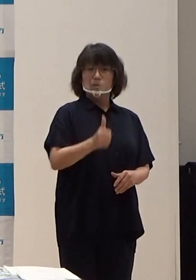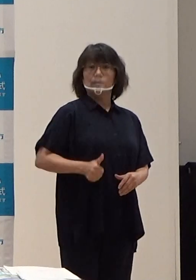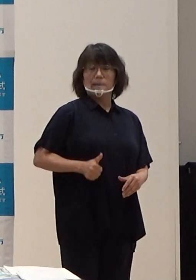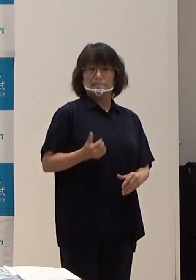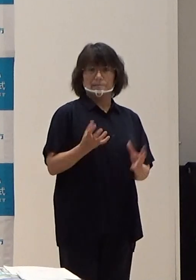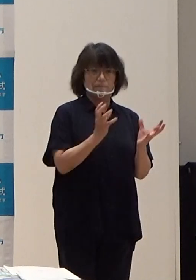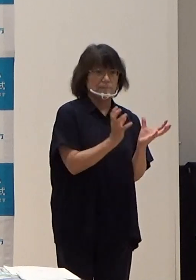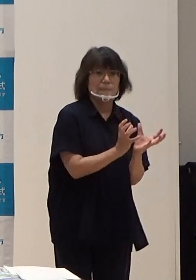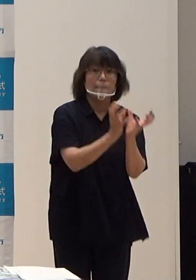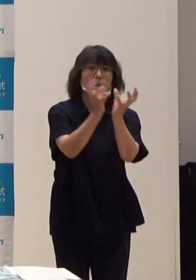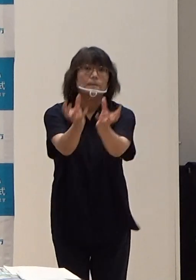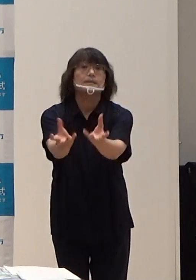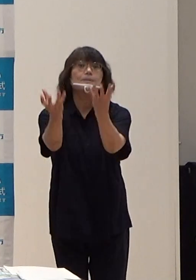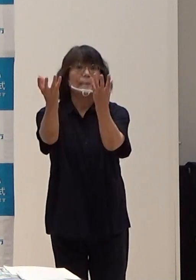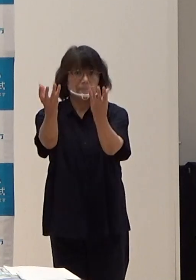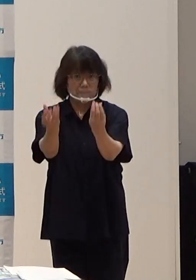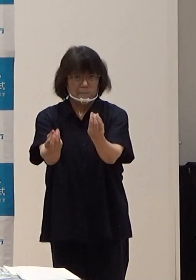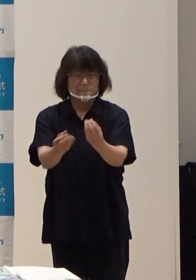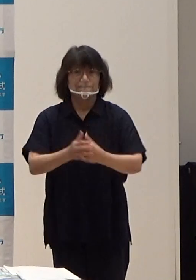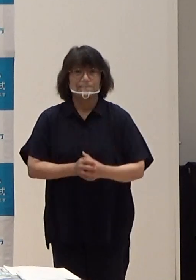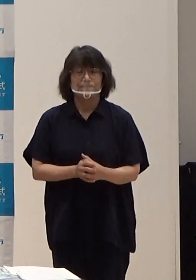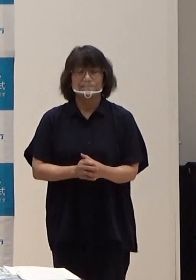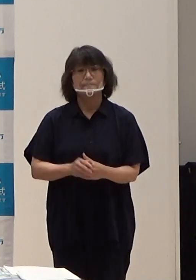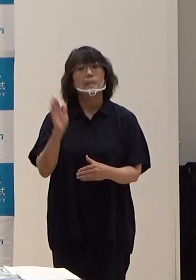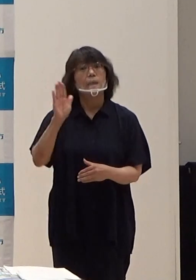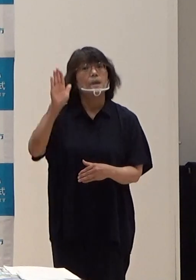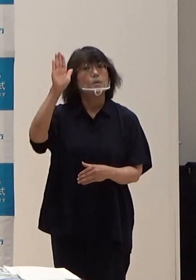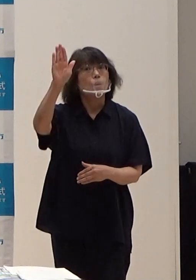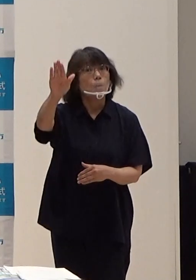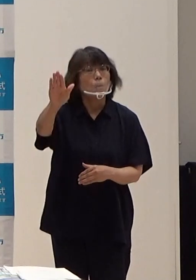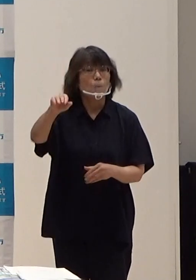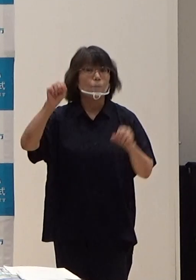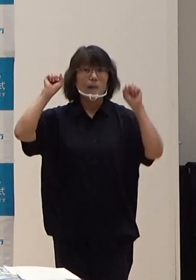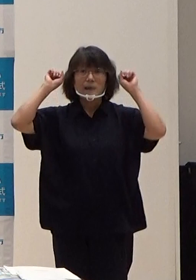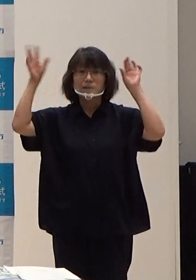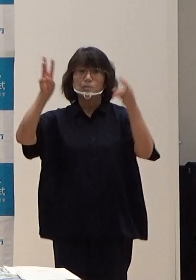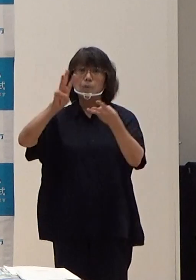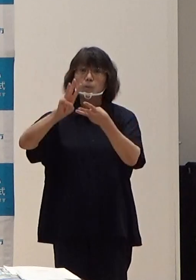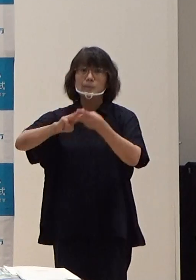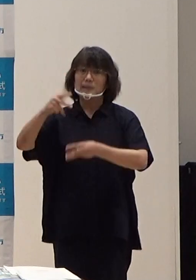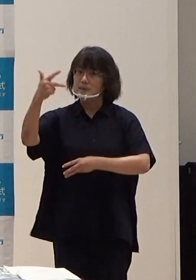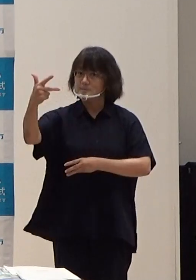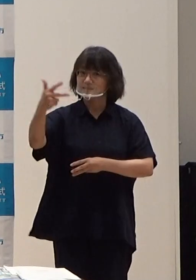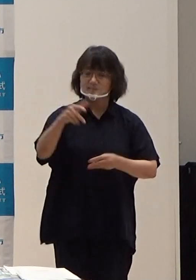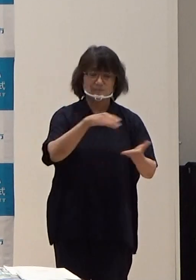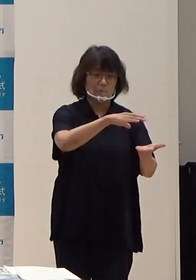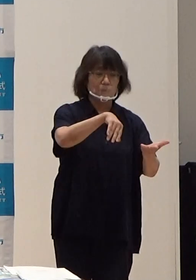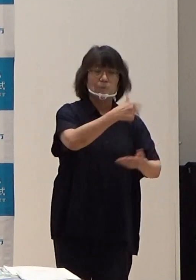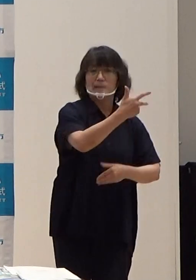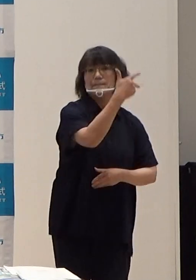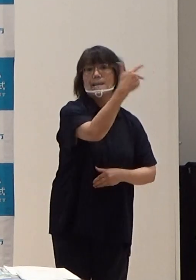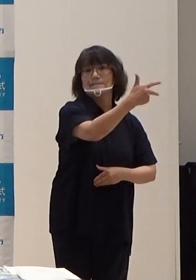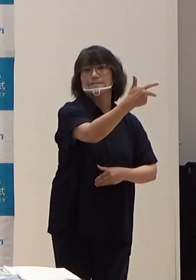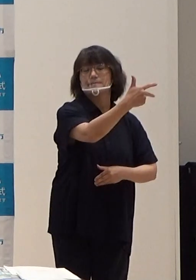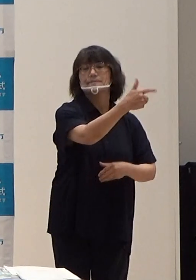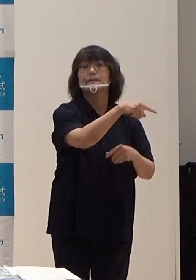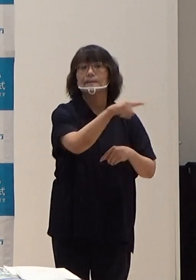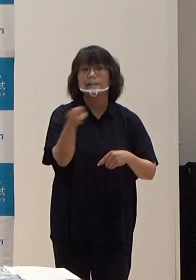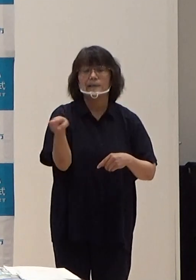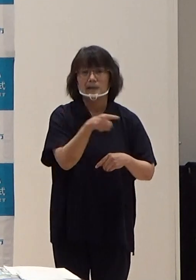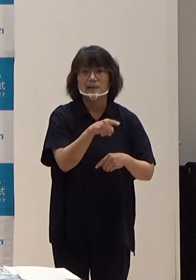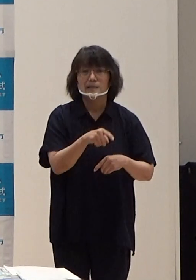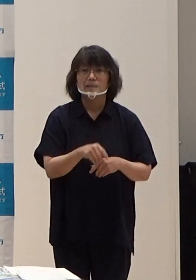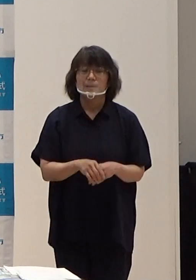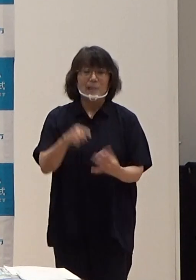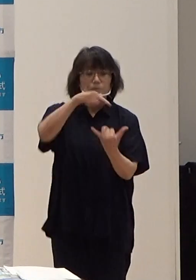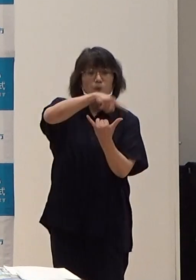後の活動といたしましては、豊田市さんと郡山市で、それからすでに有効都市になっておりますつくば市